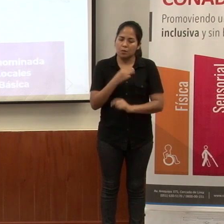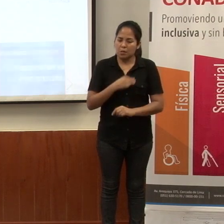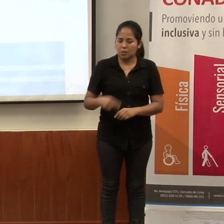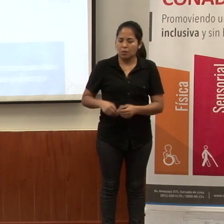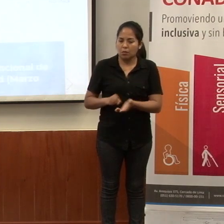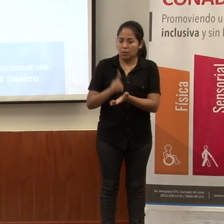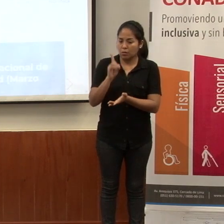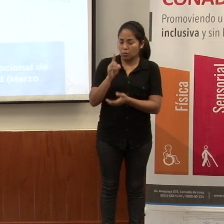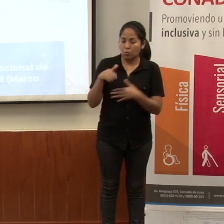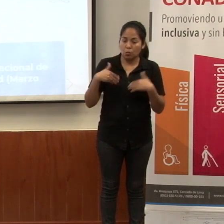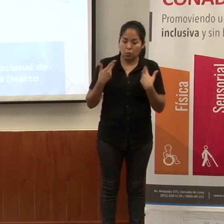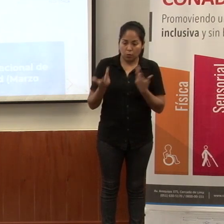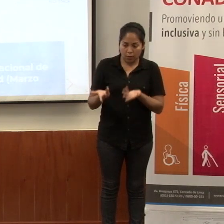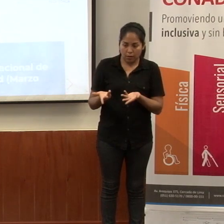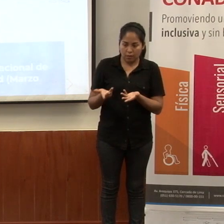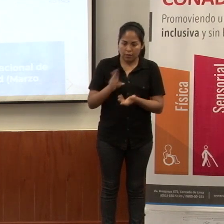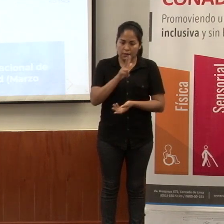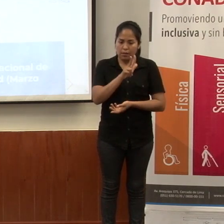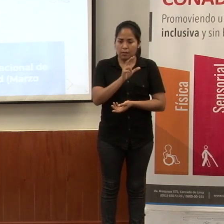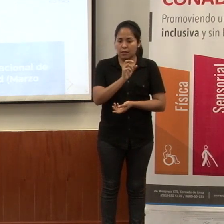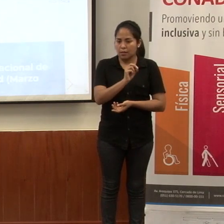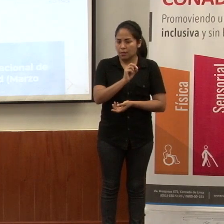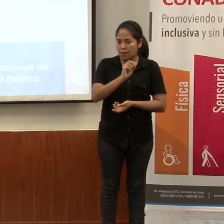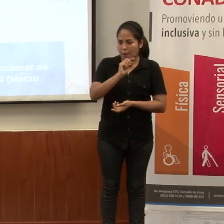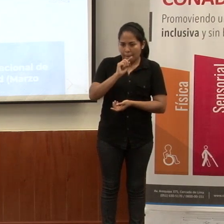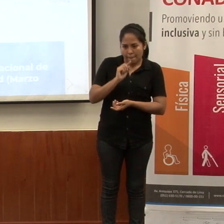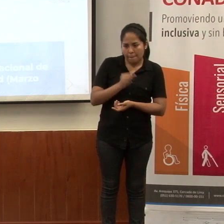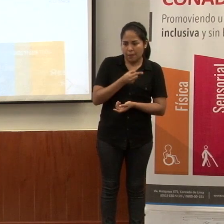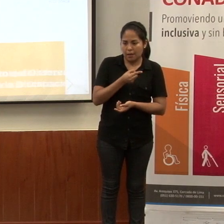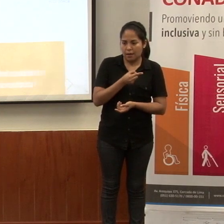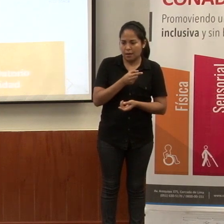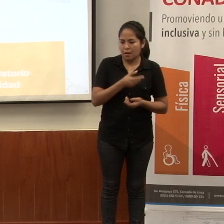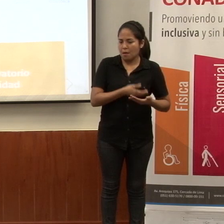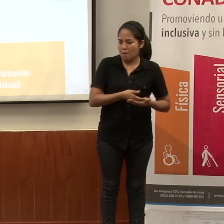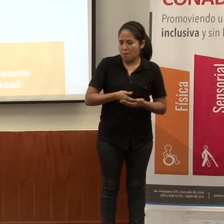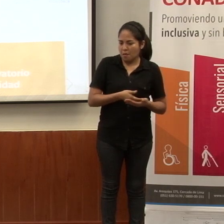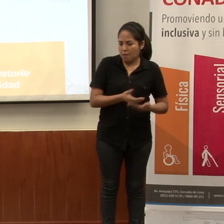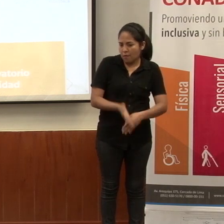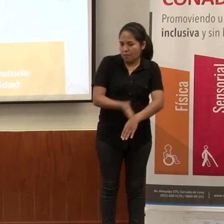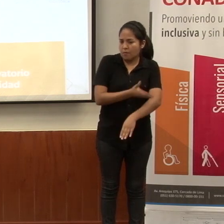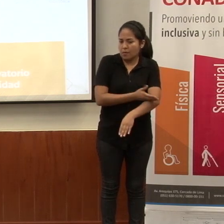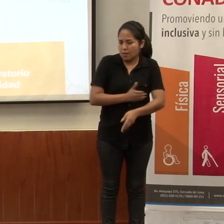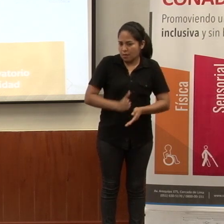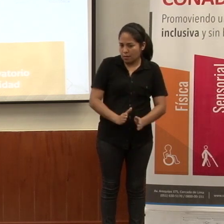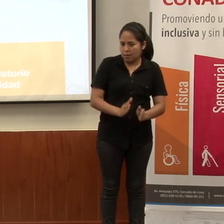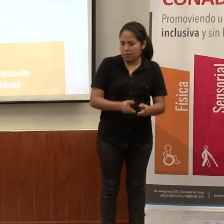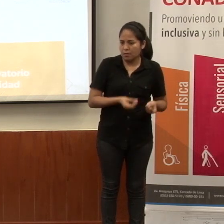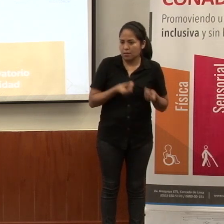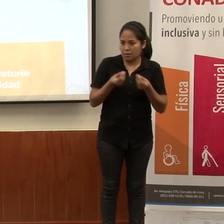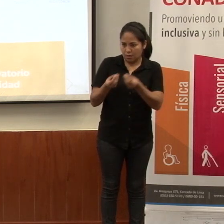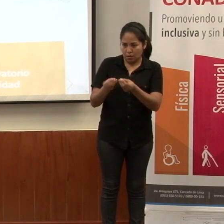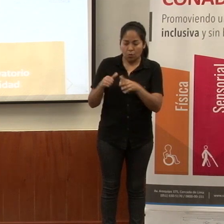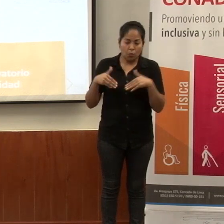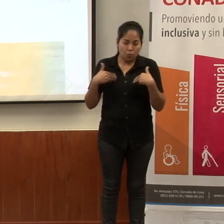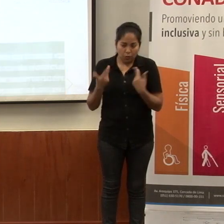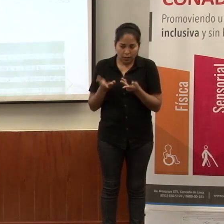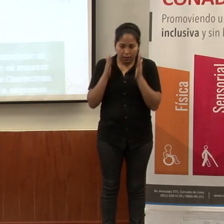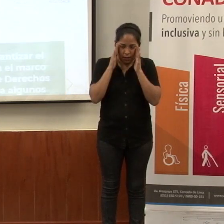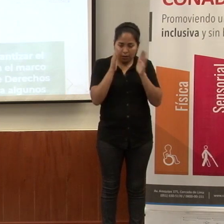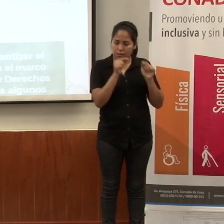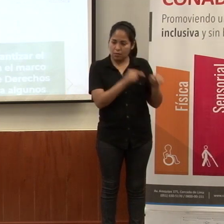recibir, te voy a mandar 30.000 prematuros. Estás atendiendo 3.500. ¿Estás en